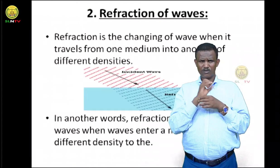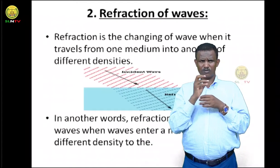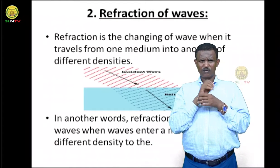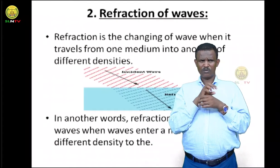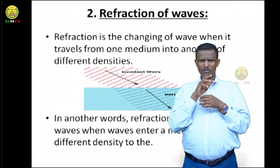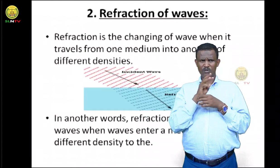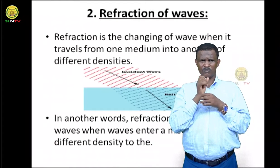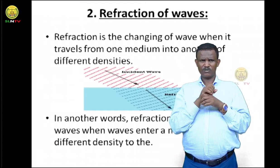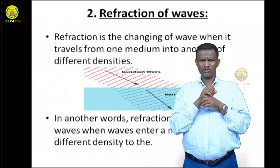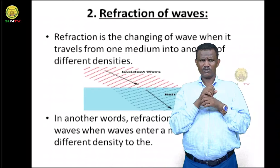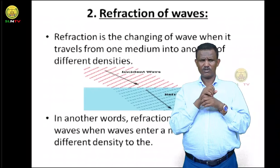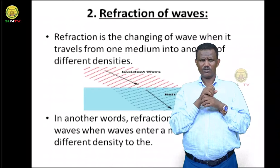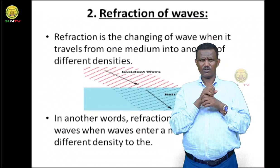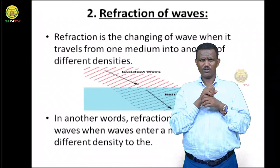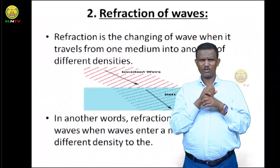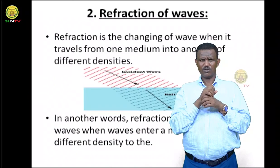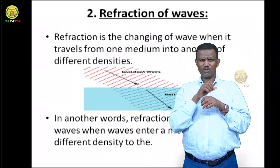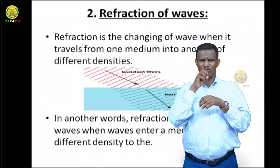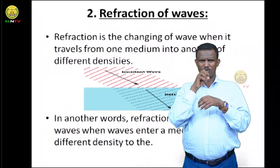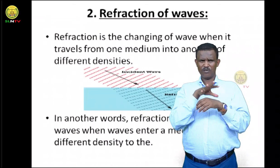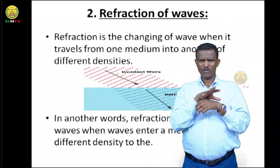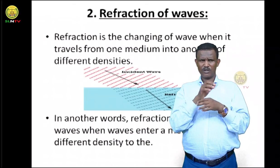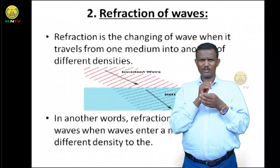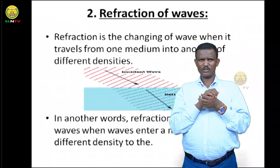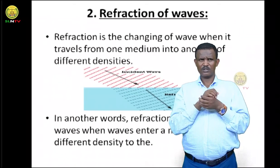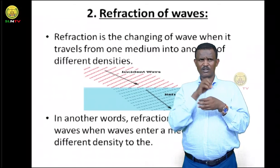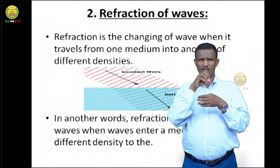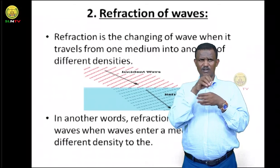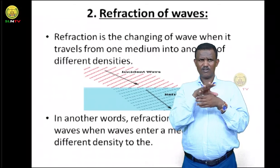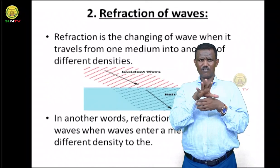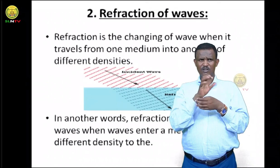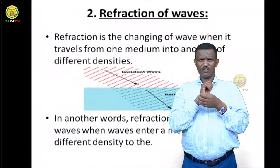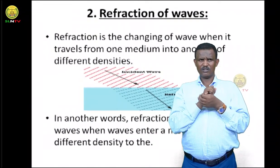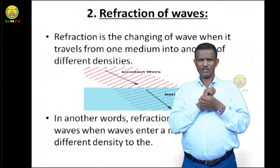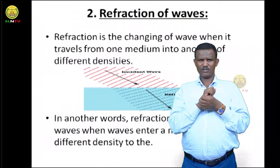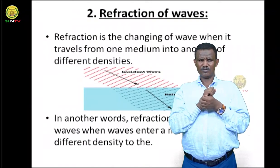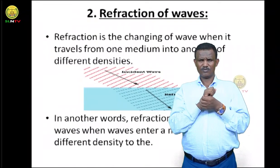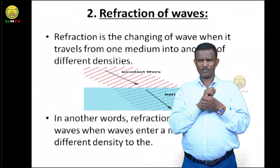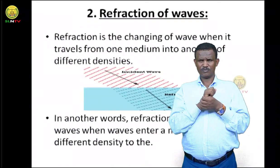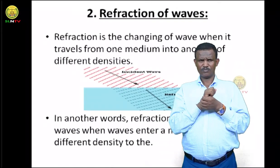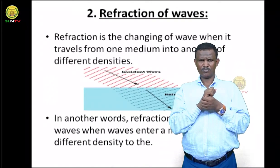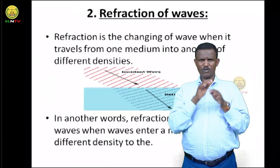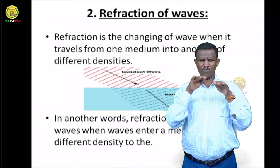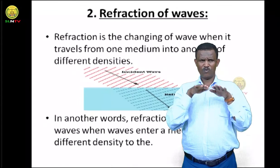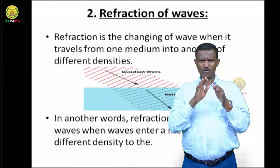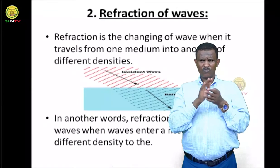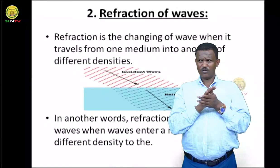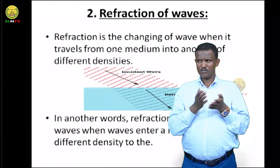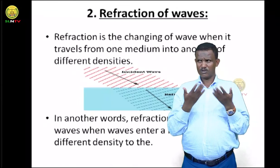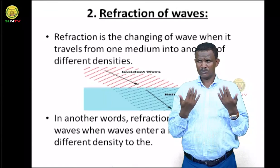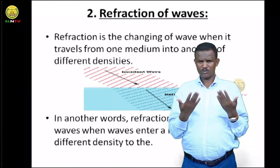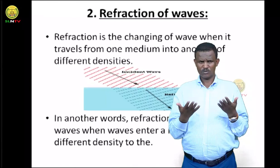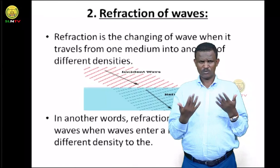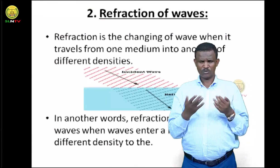ka isticmaalaysay waxa leenaa refraction ku waa isbeddelka ku dhaca wave-ka markay u kala gudubto two